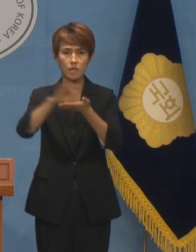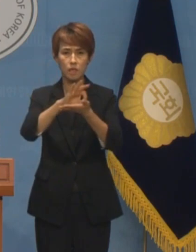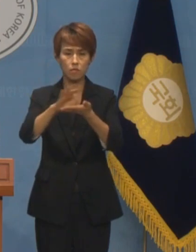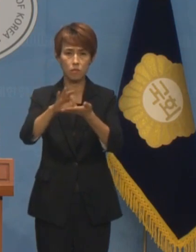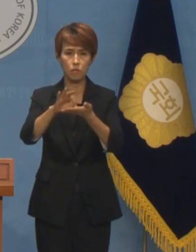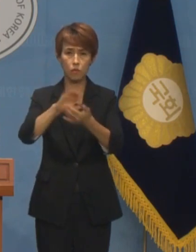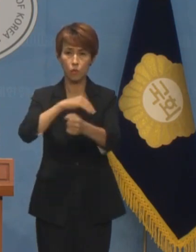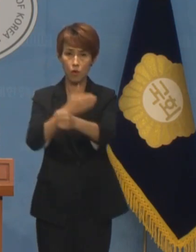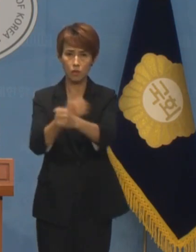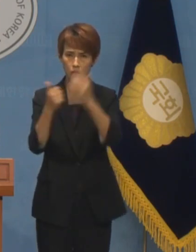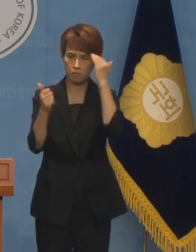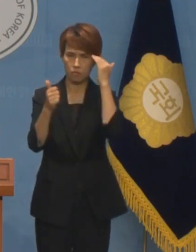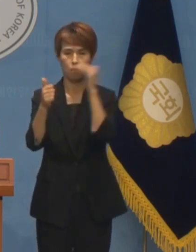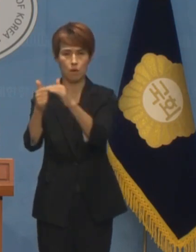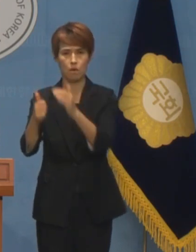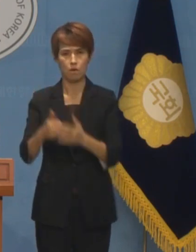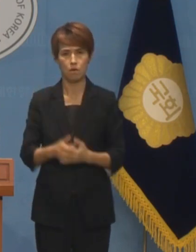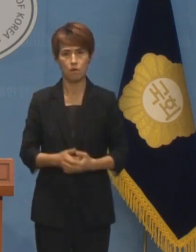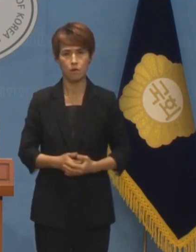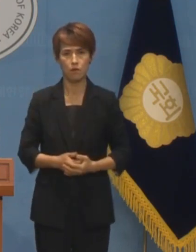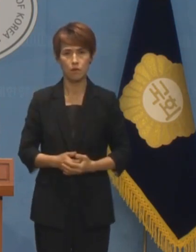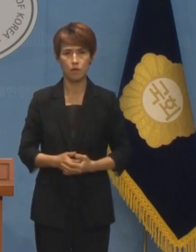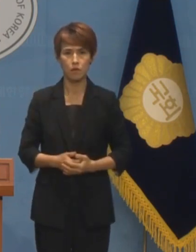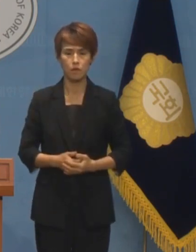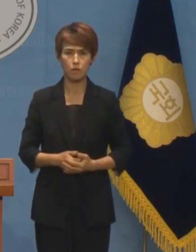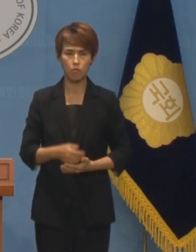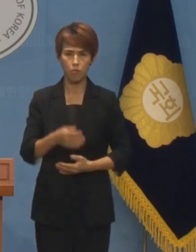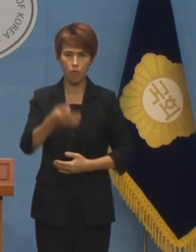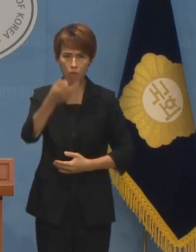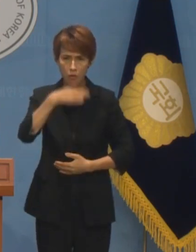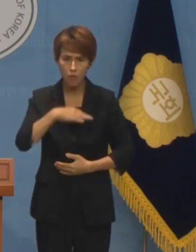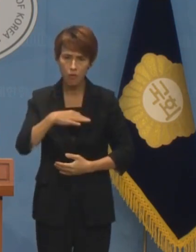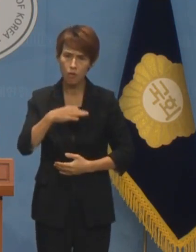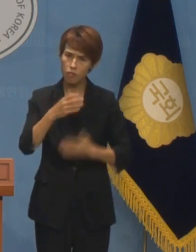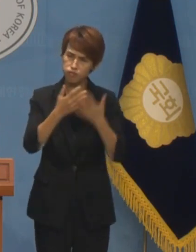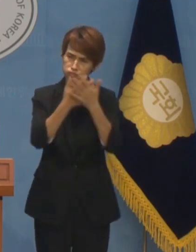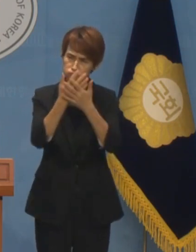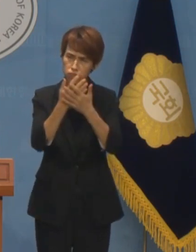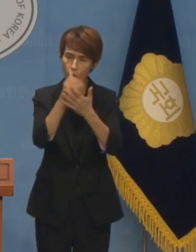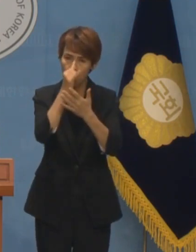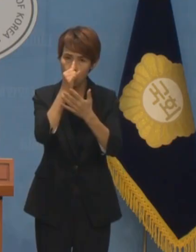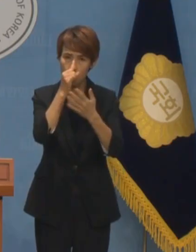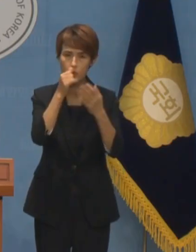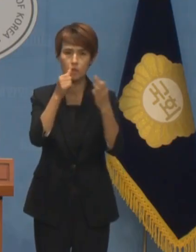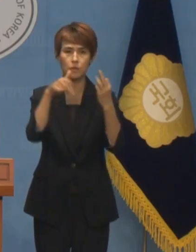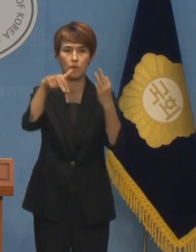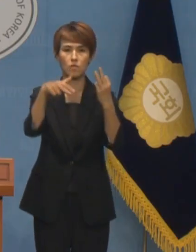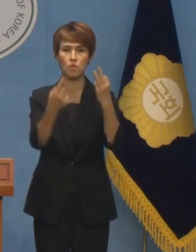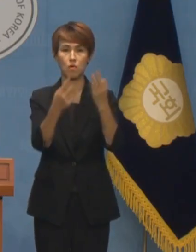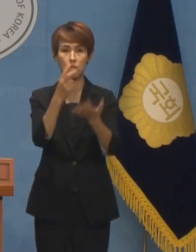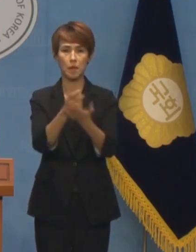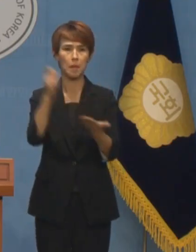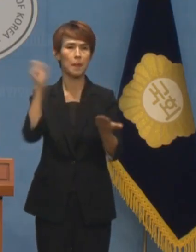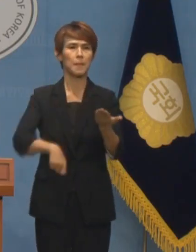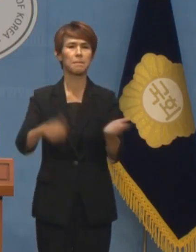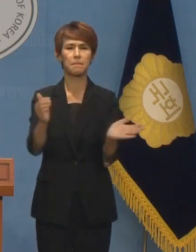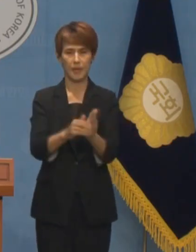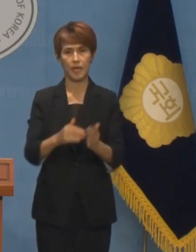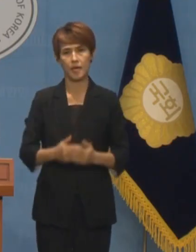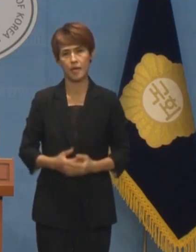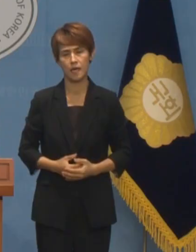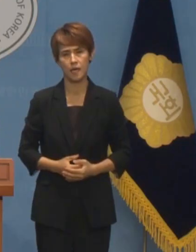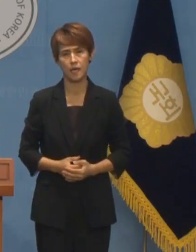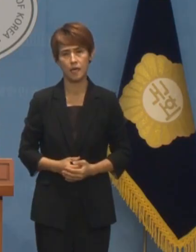침해하며 그 효용성조차 불분명한 13조 살포법을 날치기